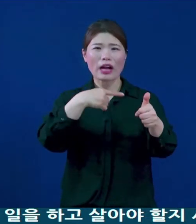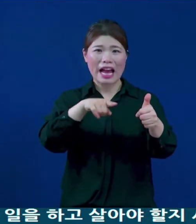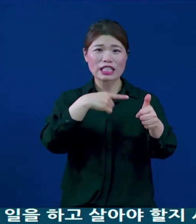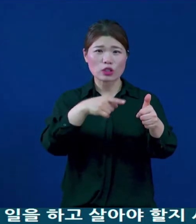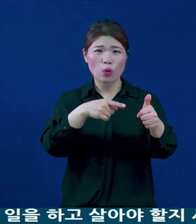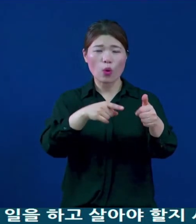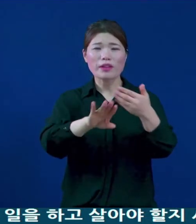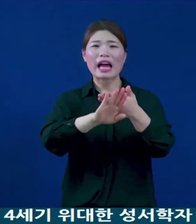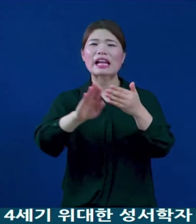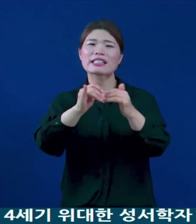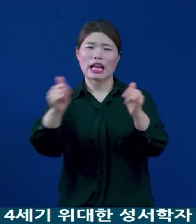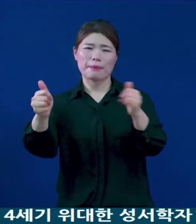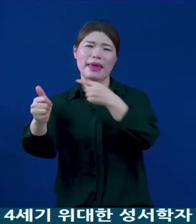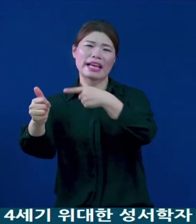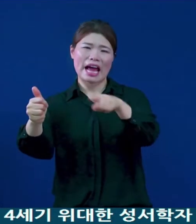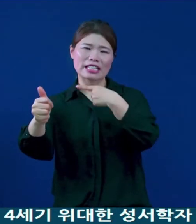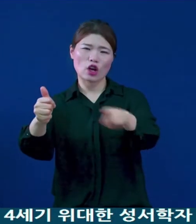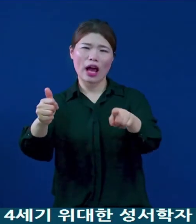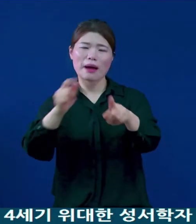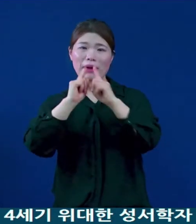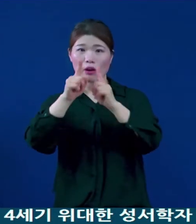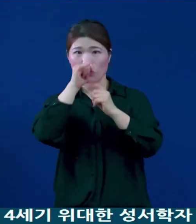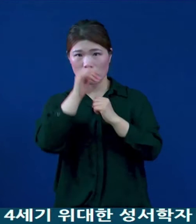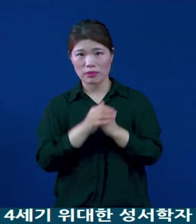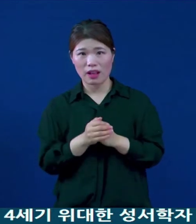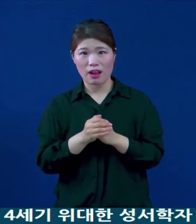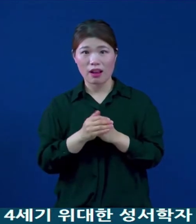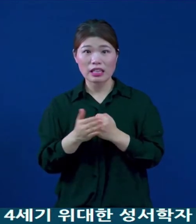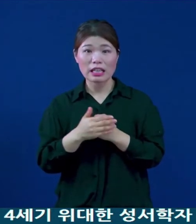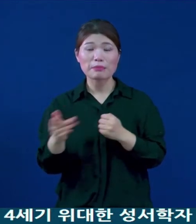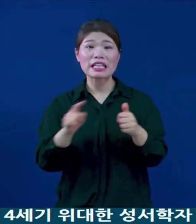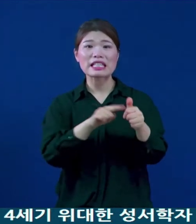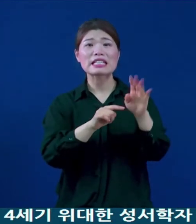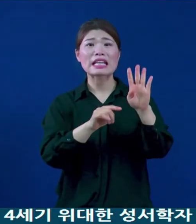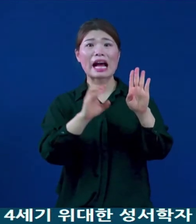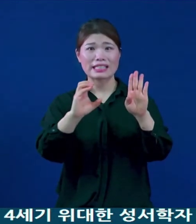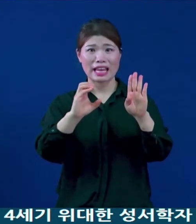그러니까 그걸 붙들고 제롬은 열심히 성경을 가르쳤던 거예요.